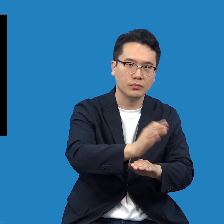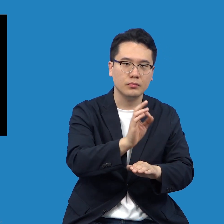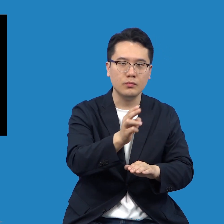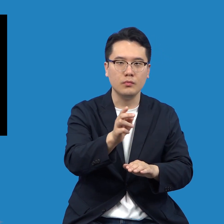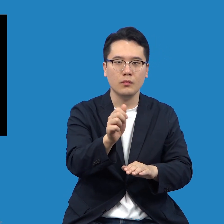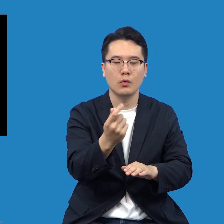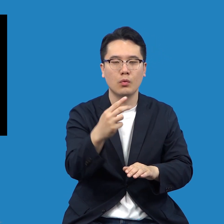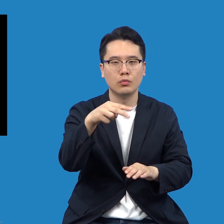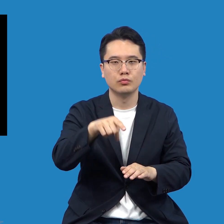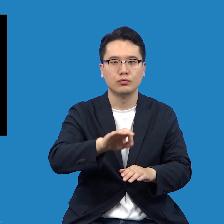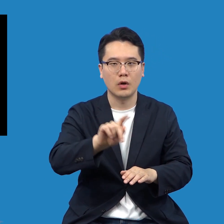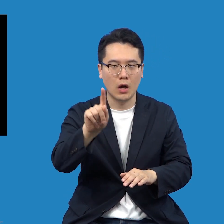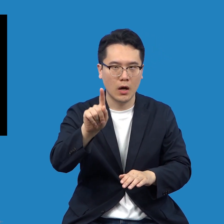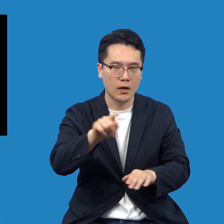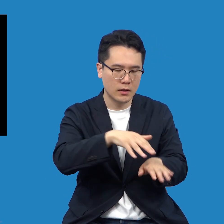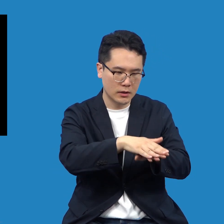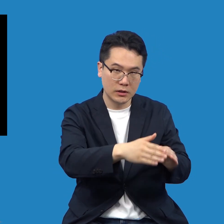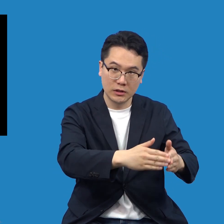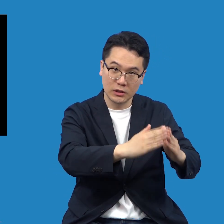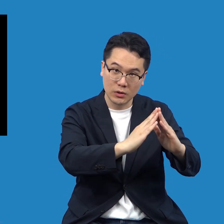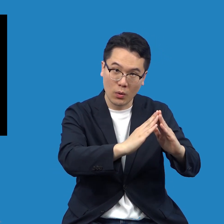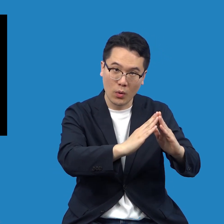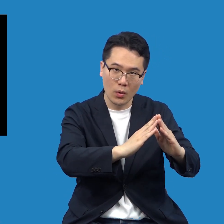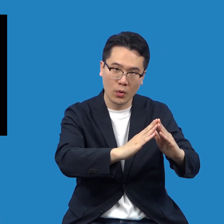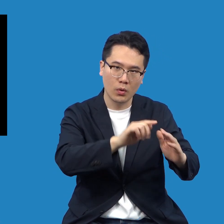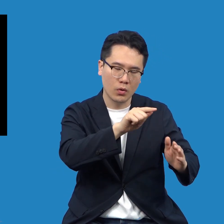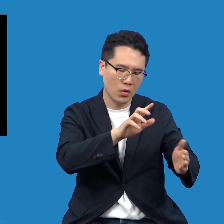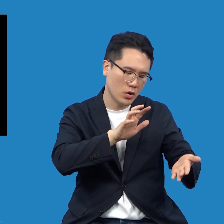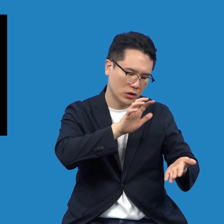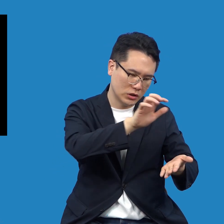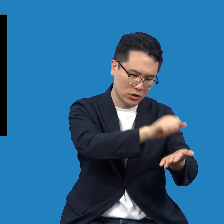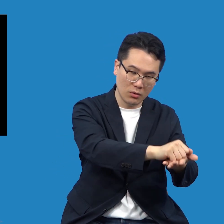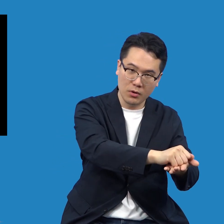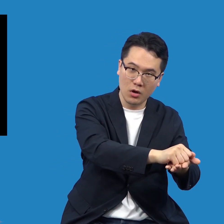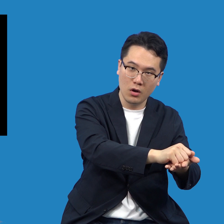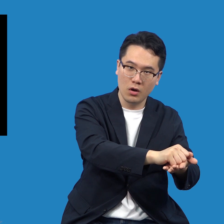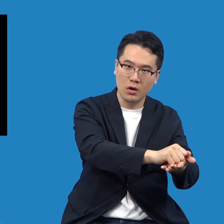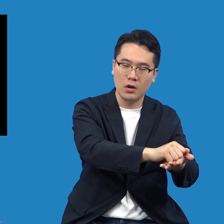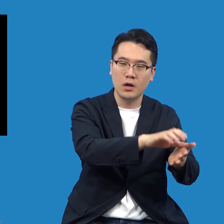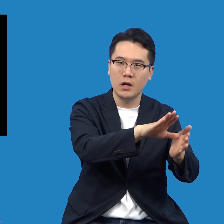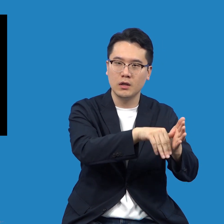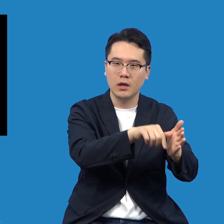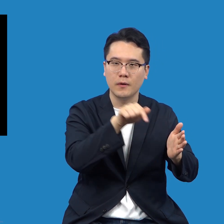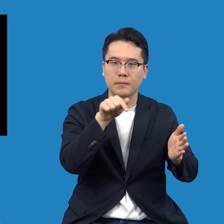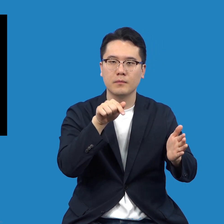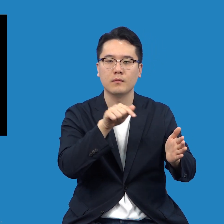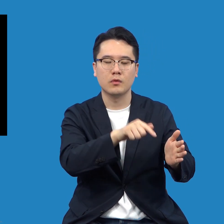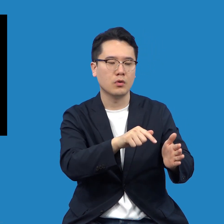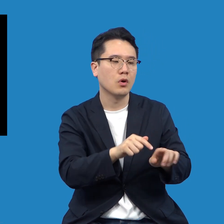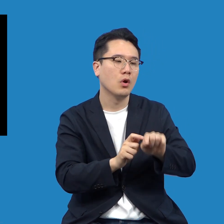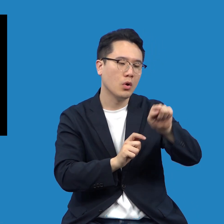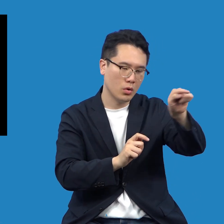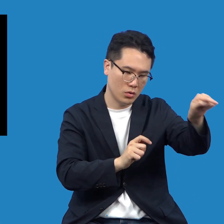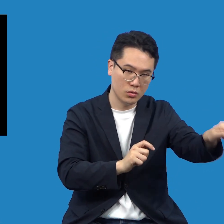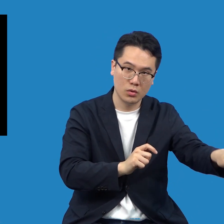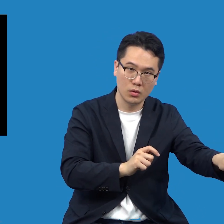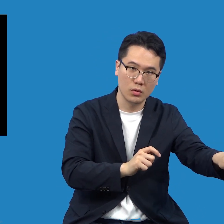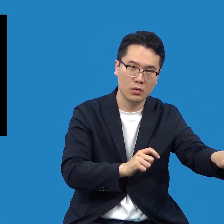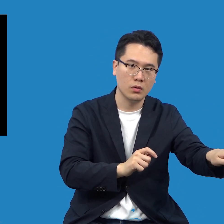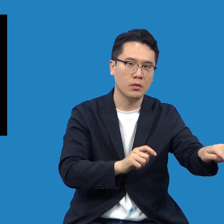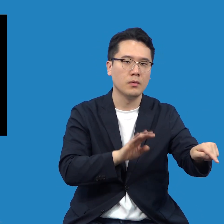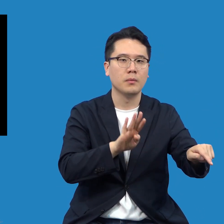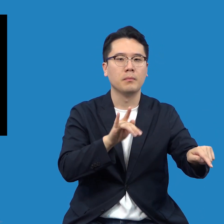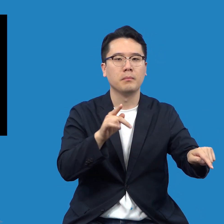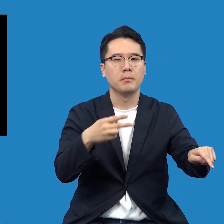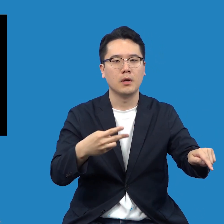점령할 때 있었던 그 길가를 거쳐서 그리고 여리고를 거치고 그리고 베델을 거치고